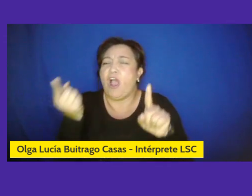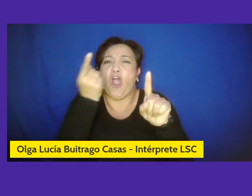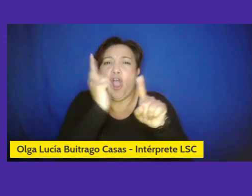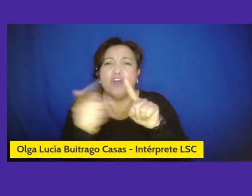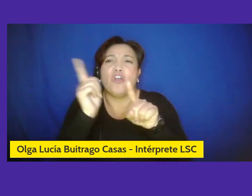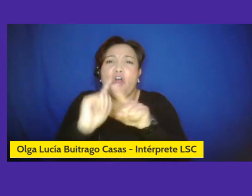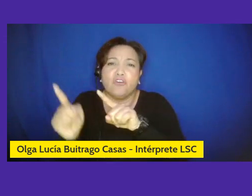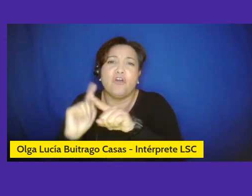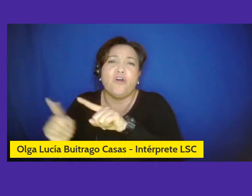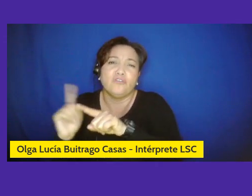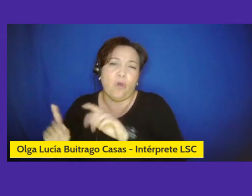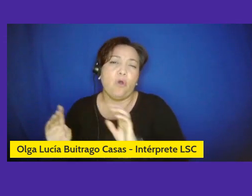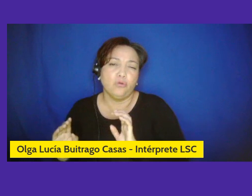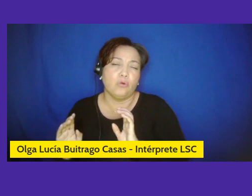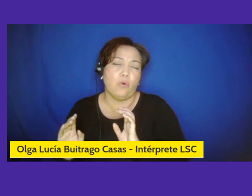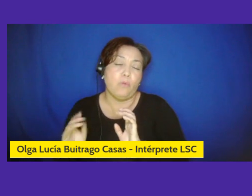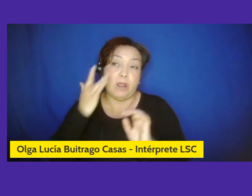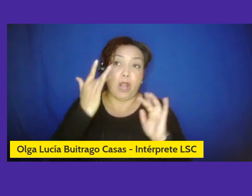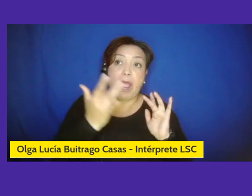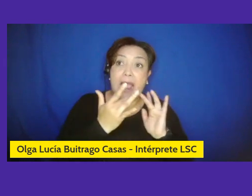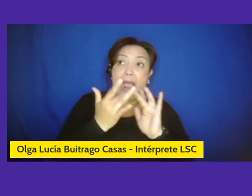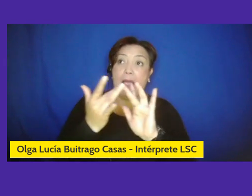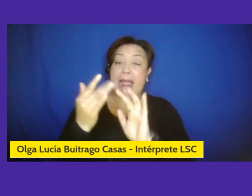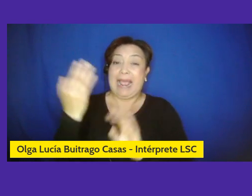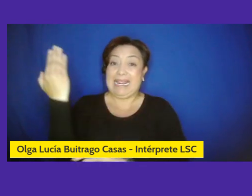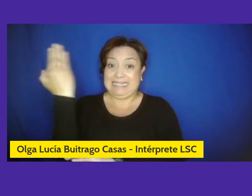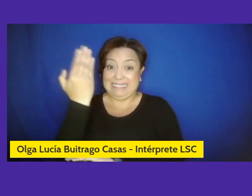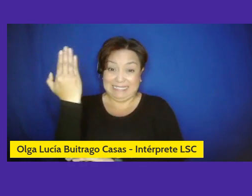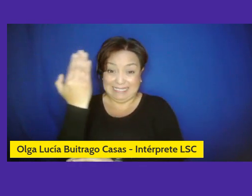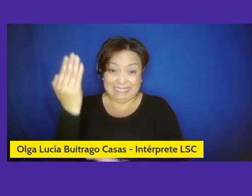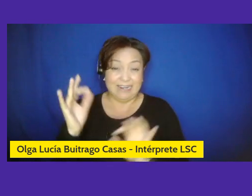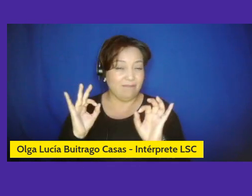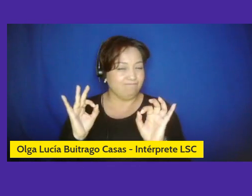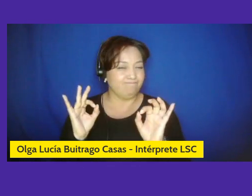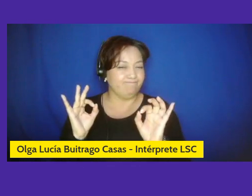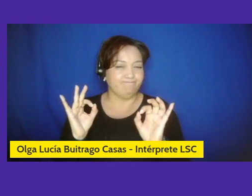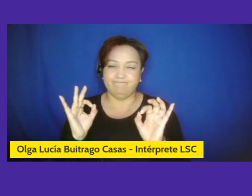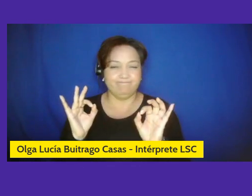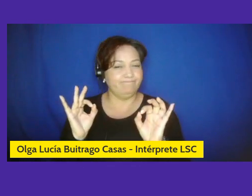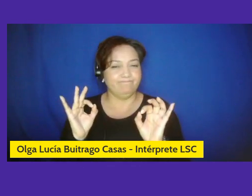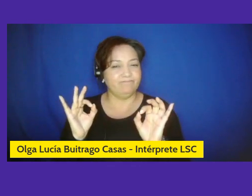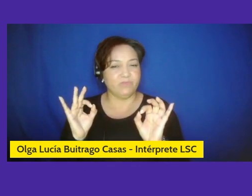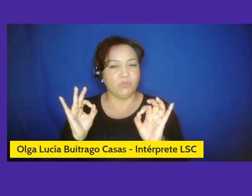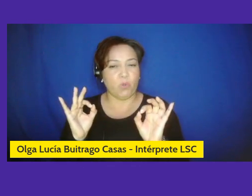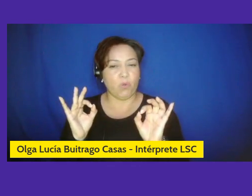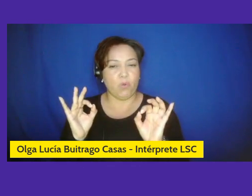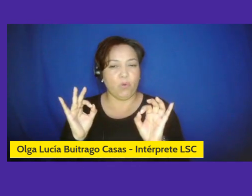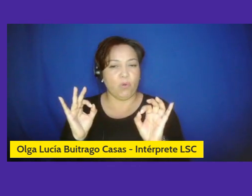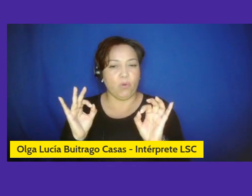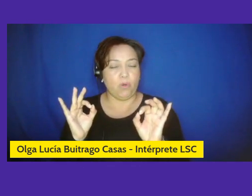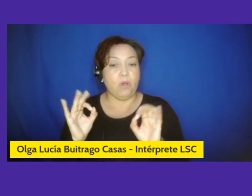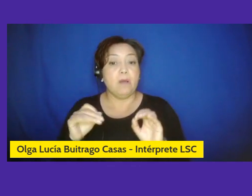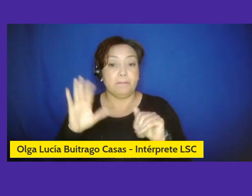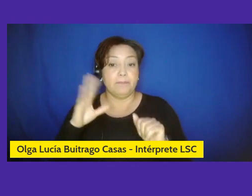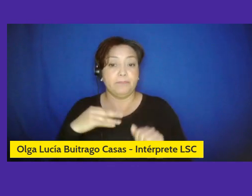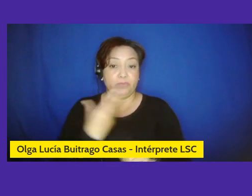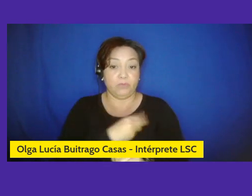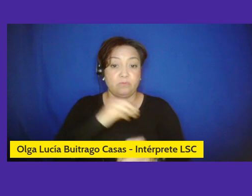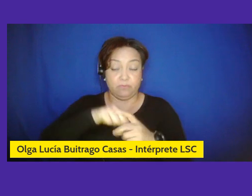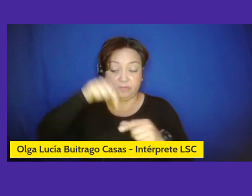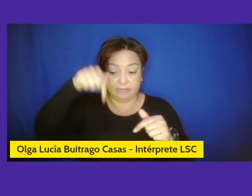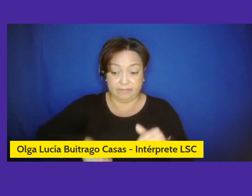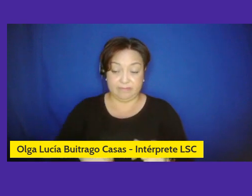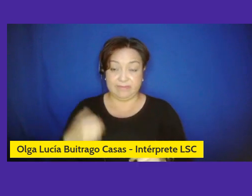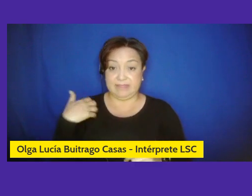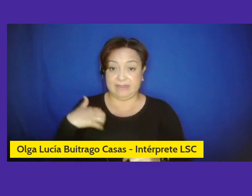cine no es el expertise o el lugar indicado para un documental. Nosotros acá en Argentina estrenamos